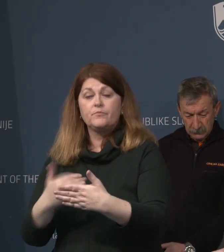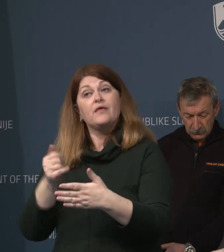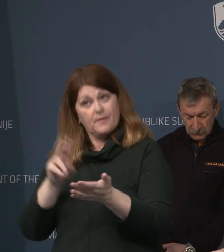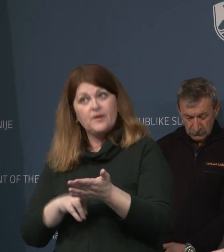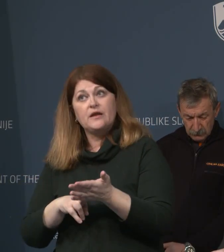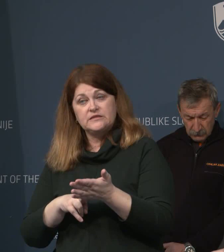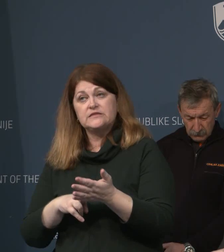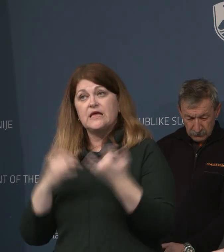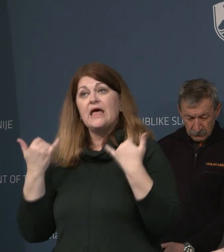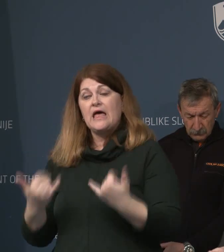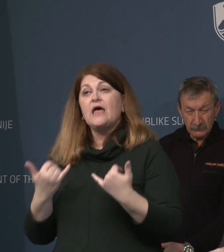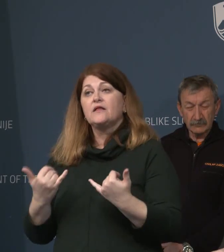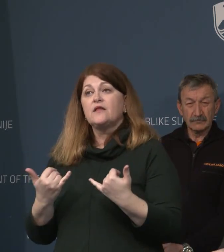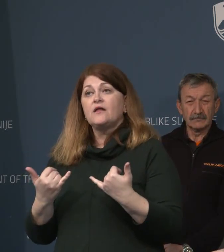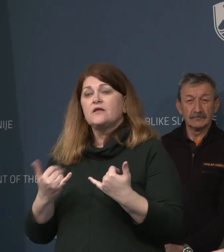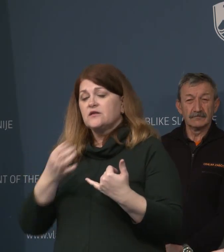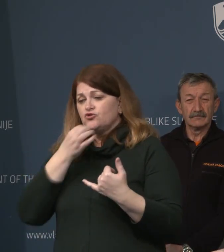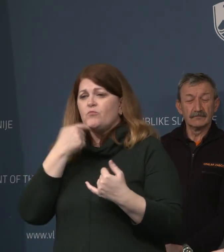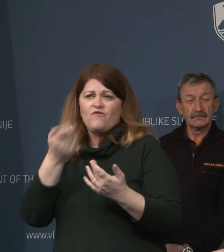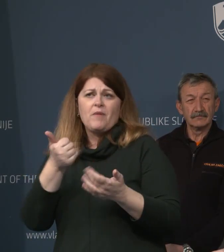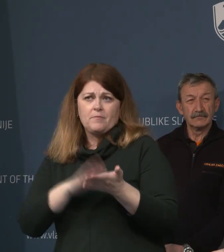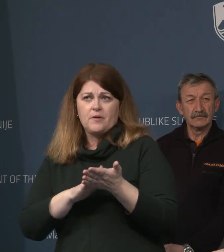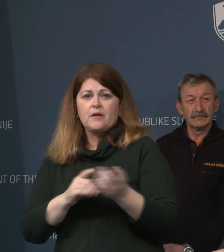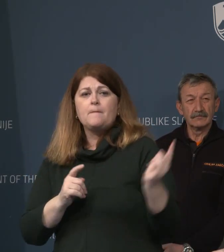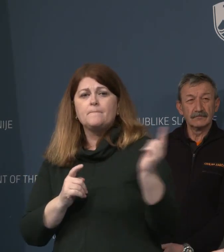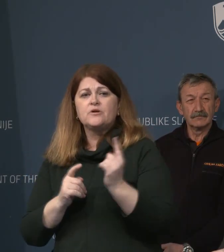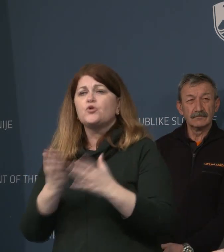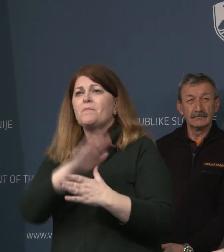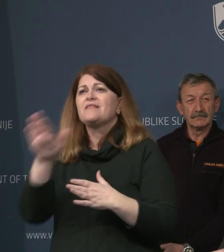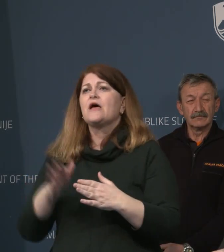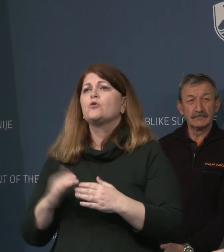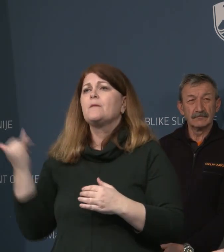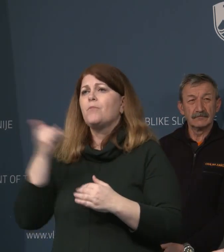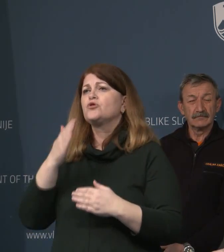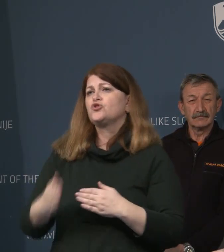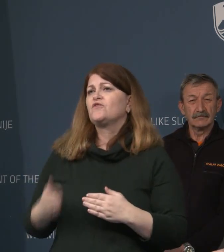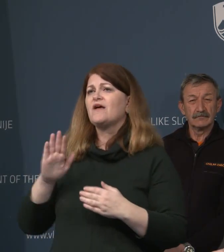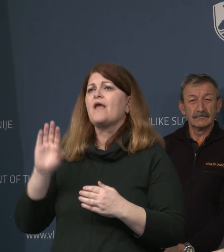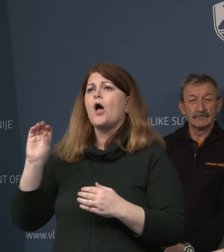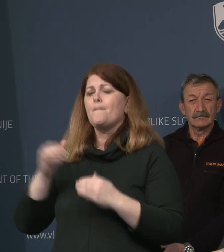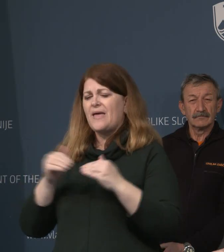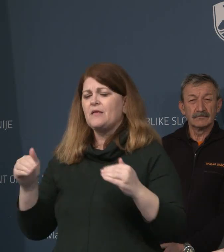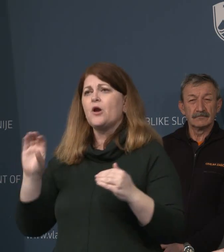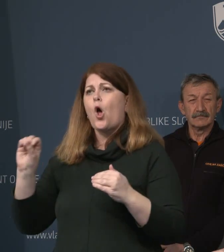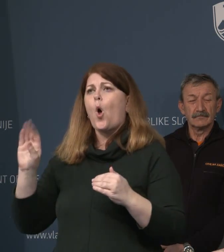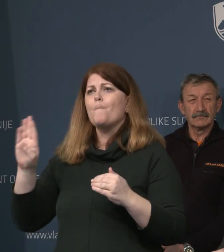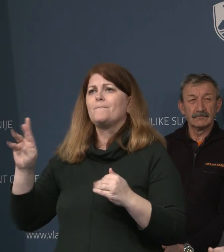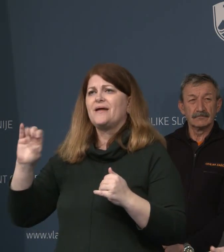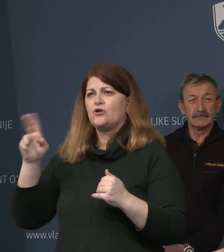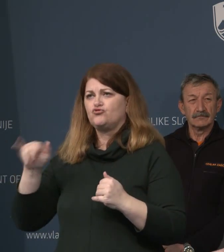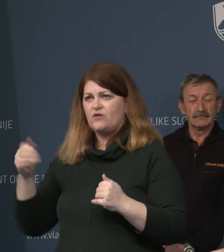pa res, da se je danes, recimo, sem če primer navedem, prišel mednarodni potniški vlak na obrežje. Hrvati